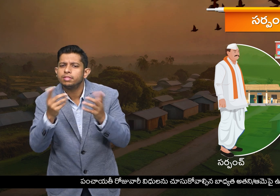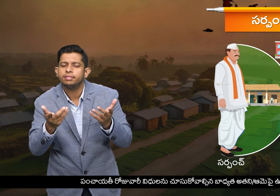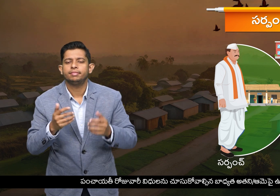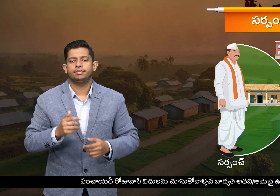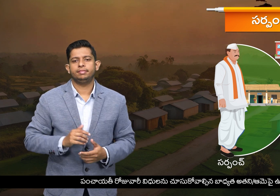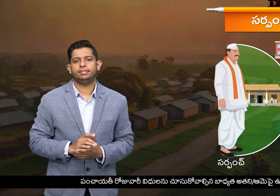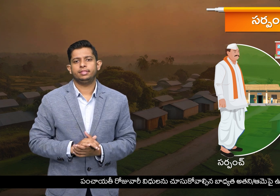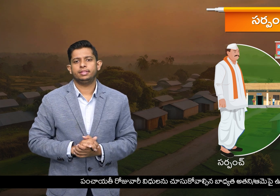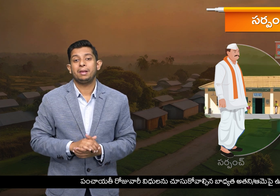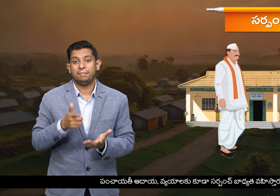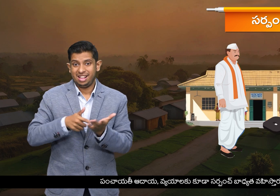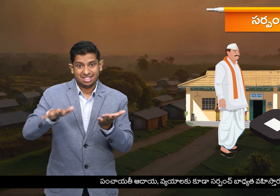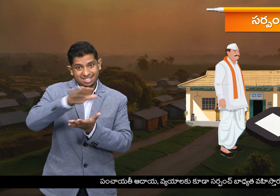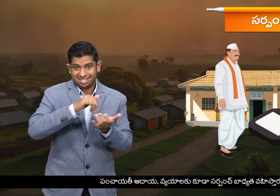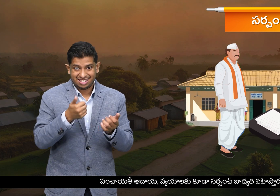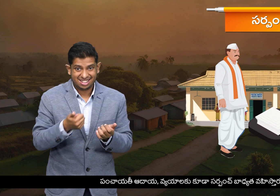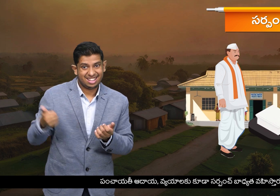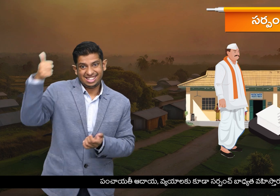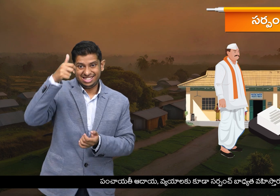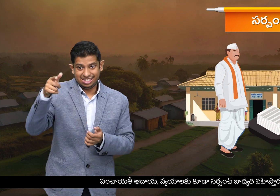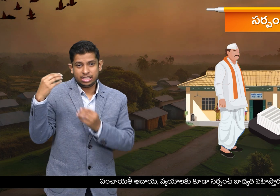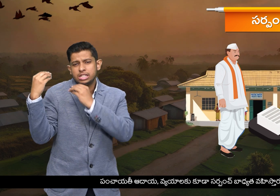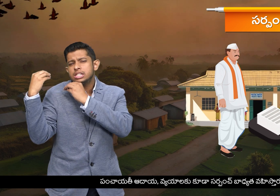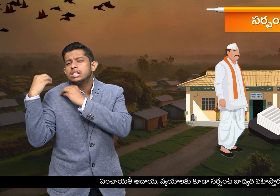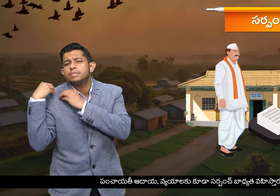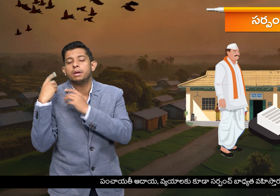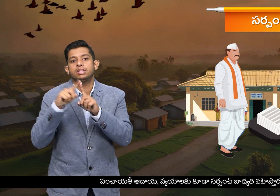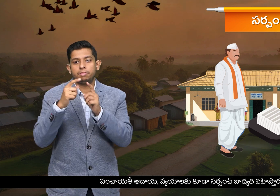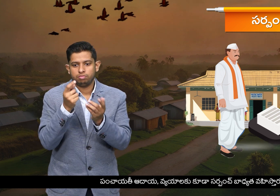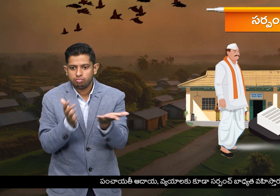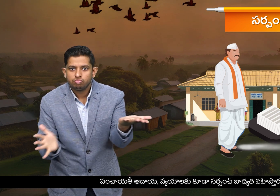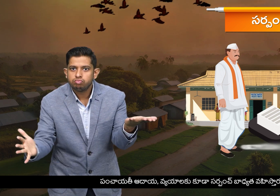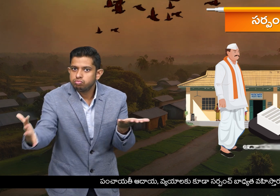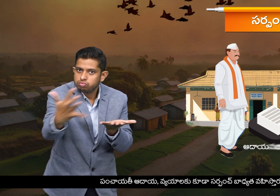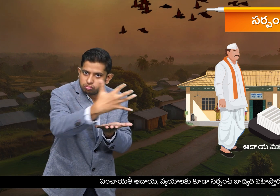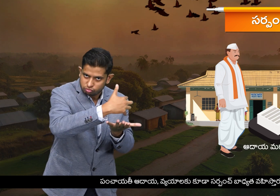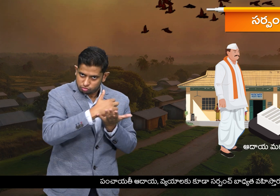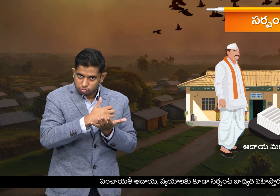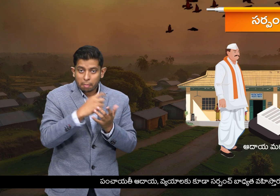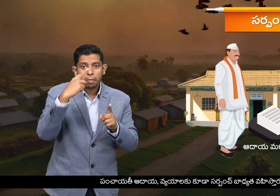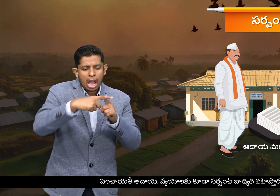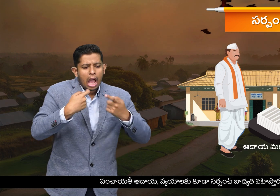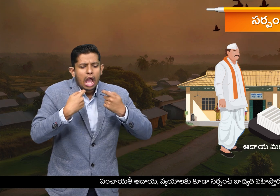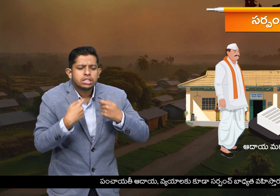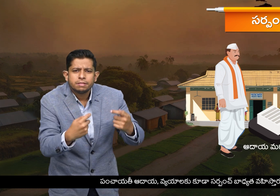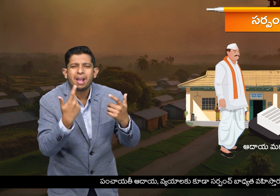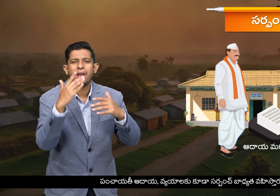అతను లేదా ఆమెపై ఉంటుంది. పంచాయతీ ఆదాయ వ్యయాలకు కూడా సర్పంచ్ బాధ్యత వహిస్తారు.